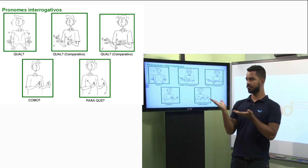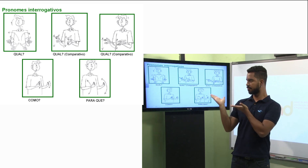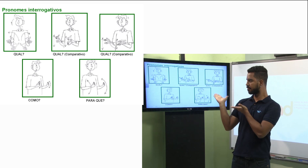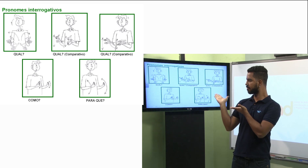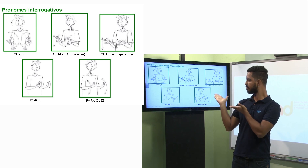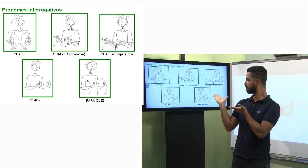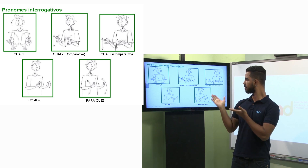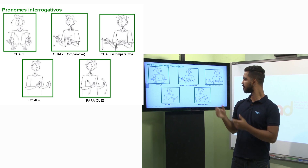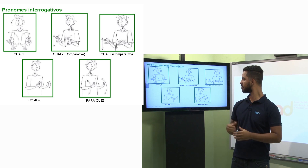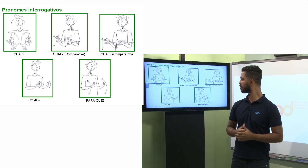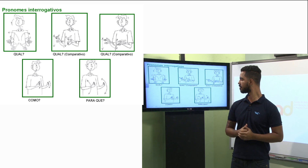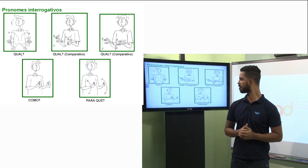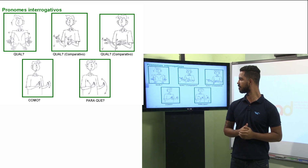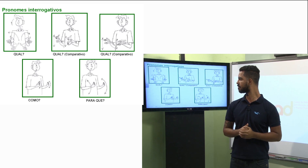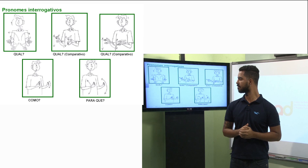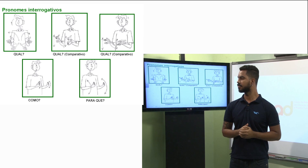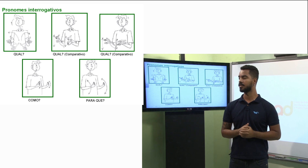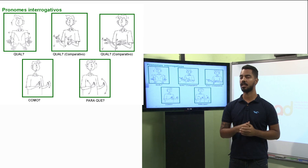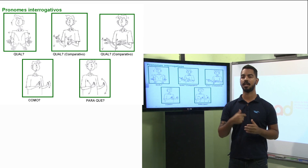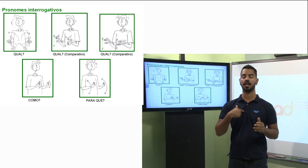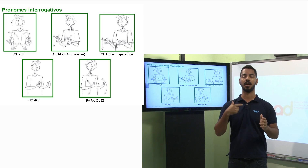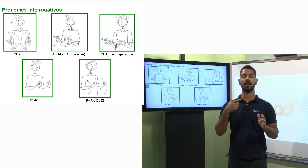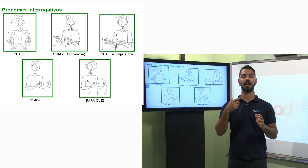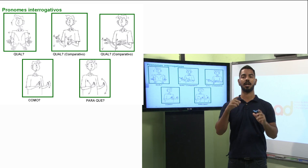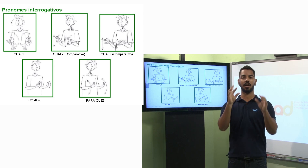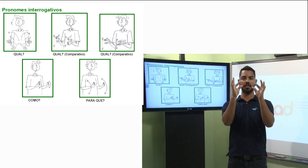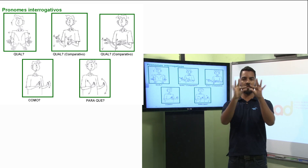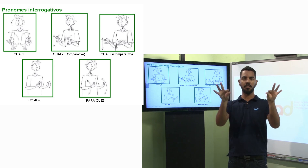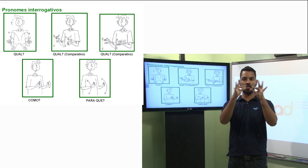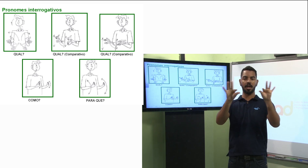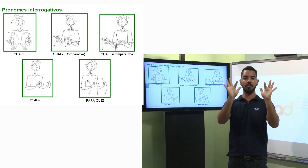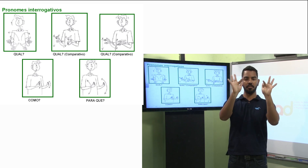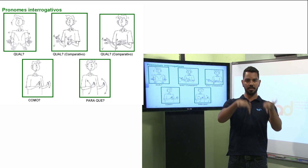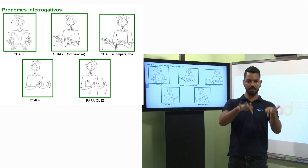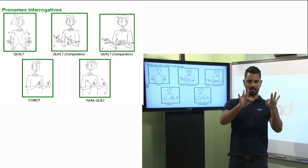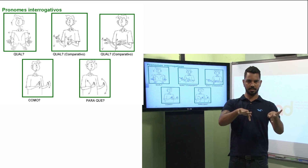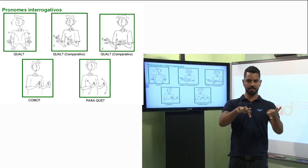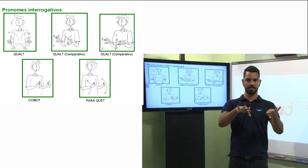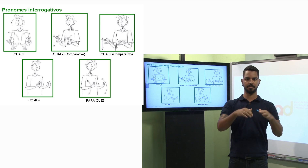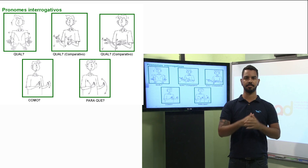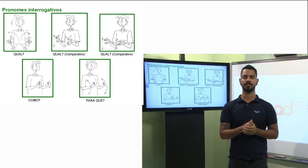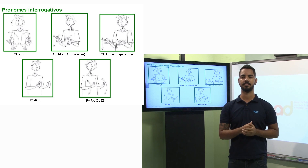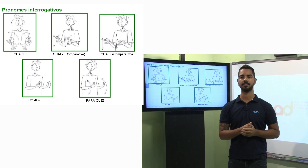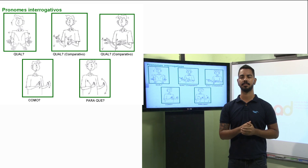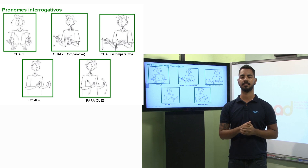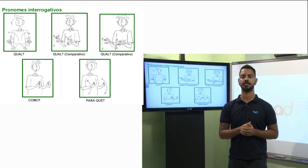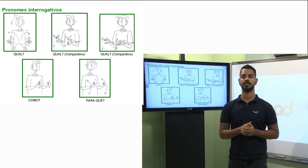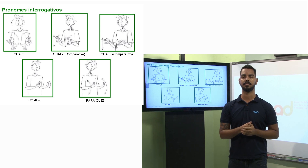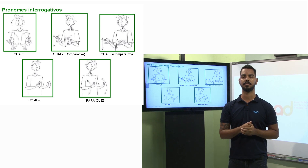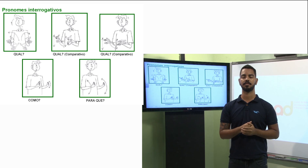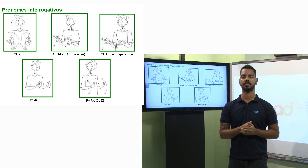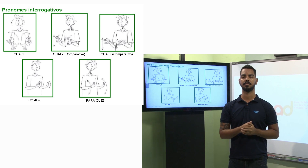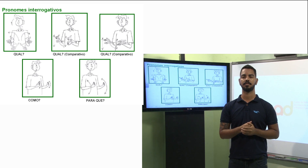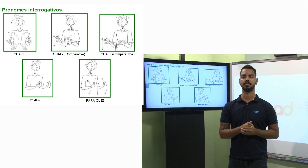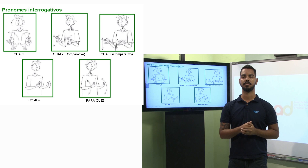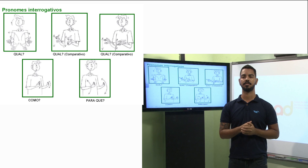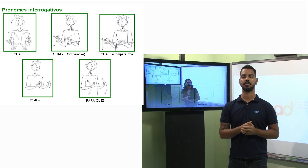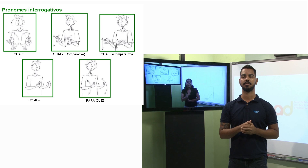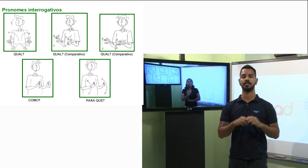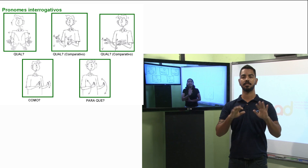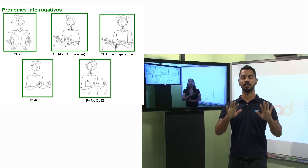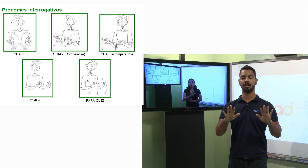quê, no final da frase, e para a utilização no início da frase do pronome interrogativo por